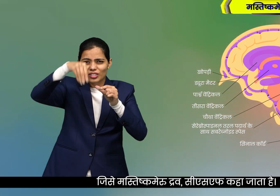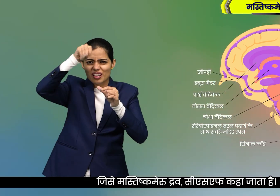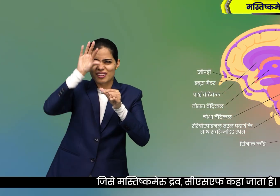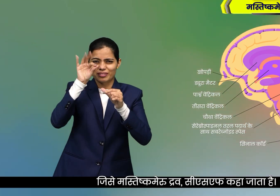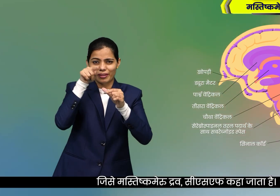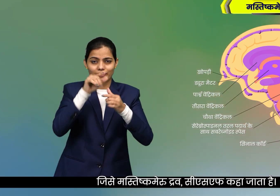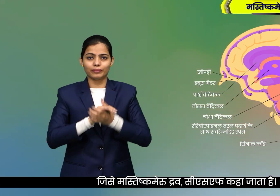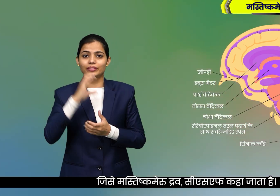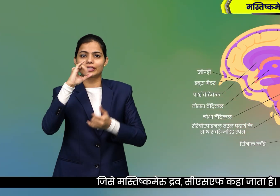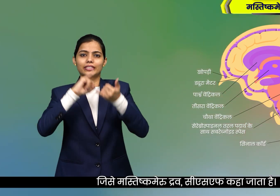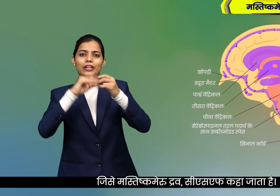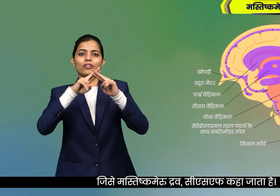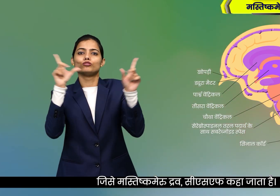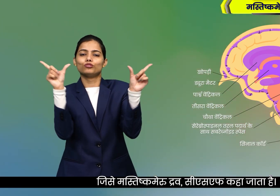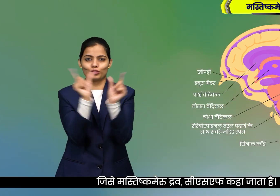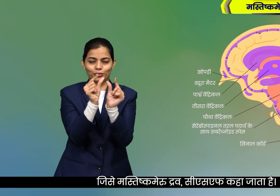कहा जाता है।